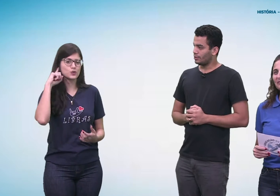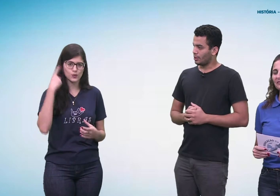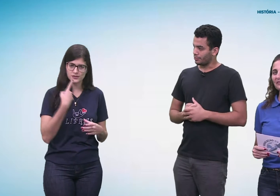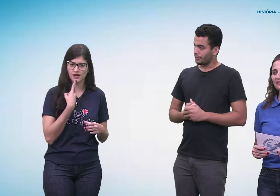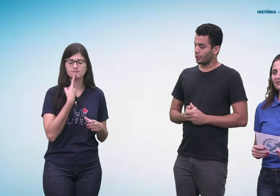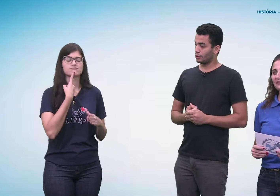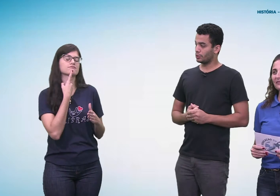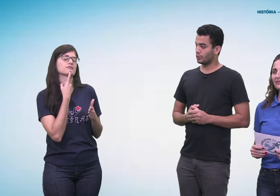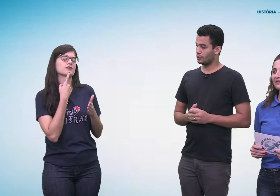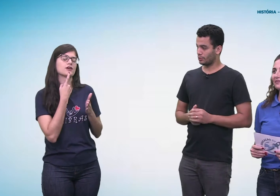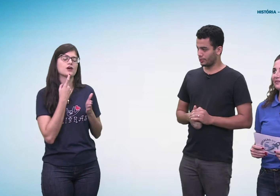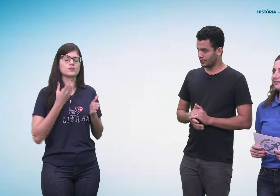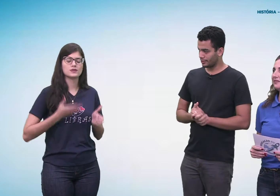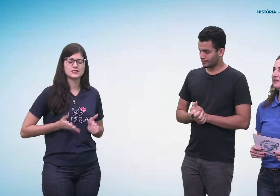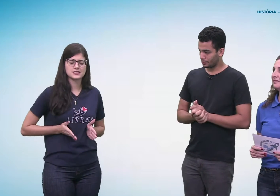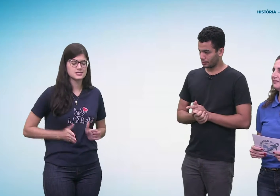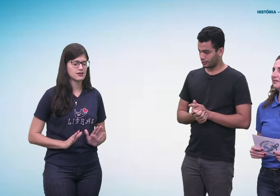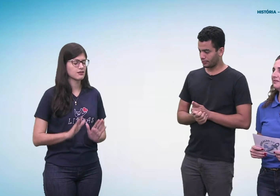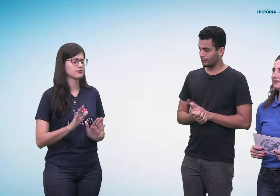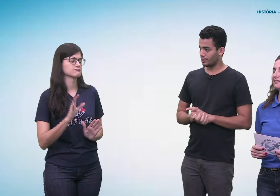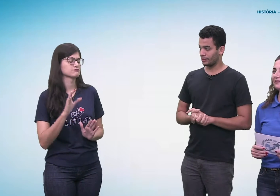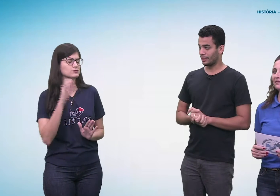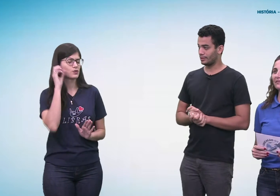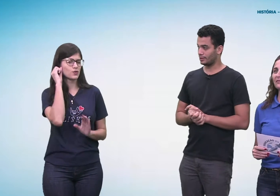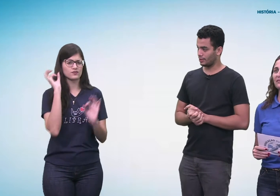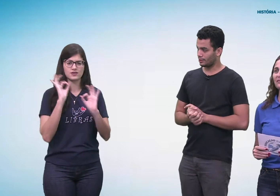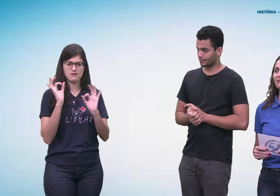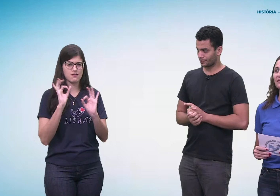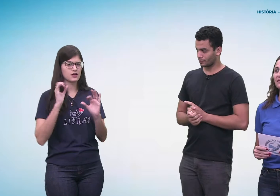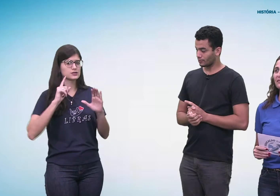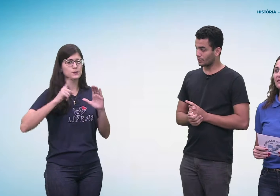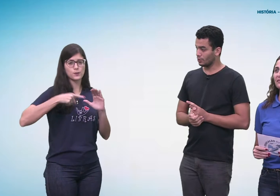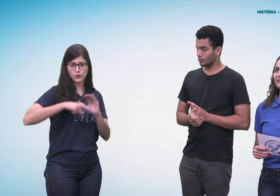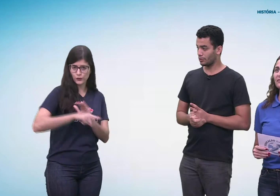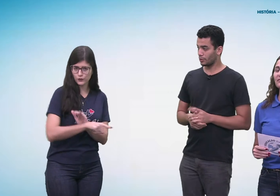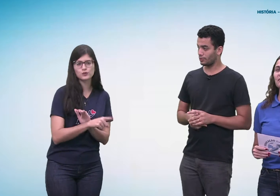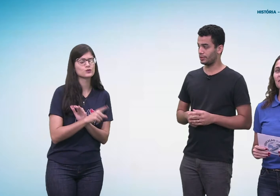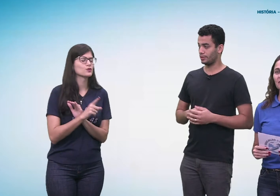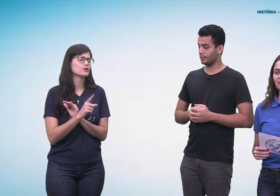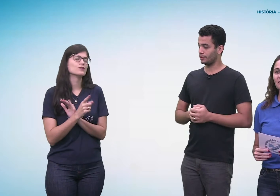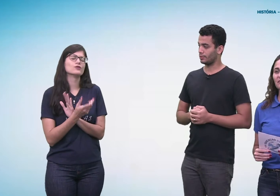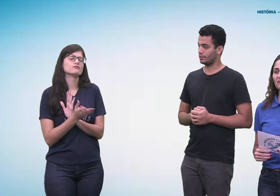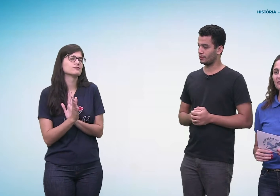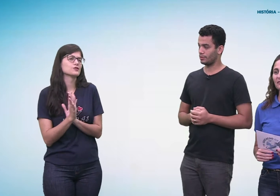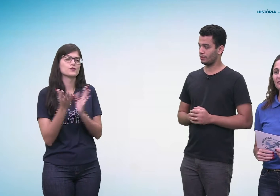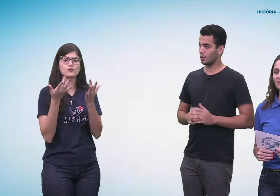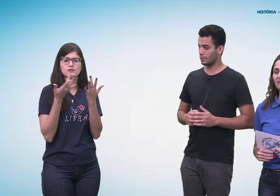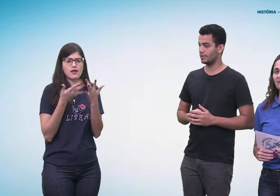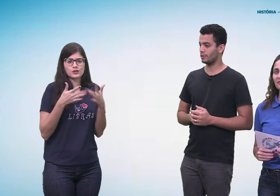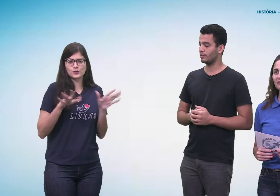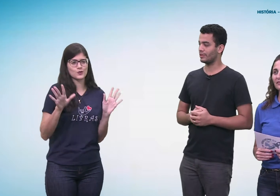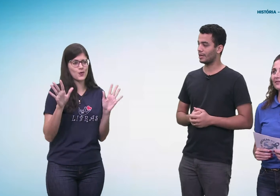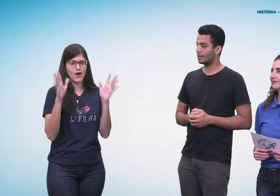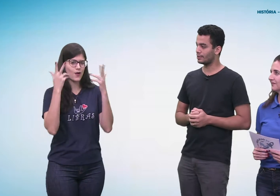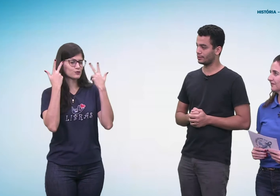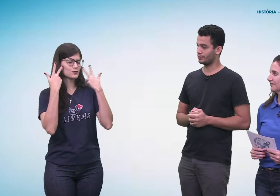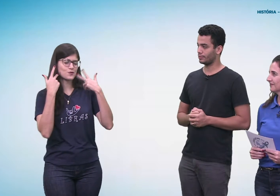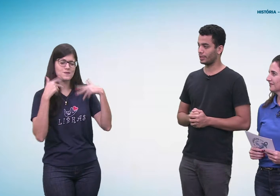Então, eu sou surda profunda, eu nasci surda, nunca consegui ouvir nada,